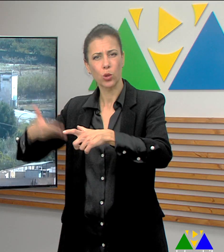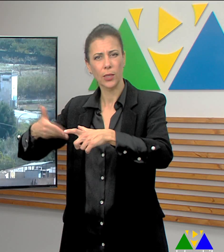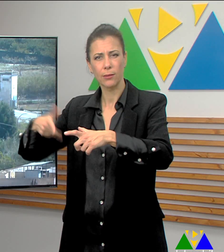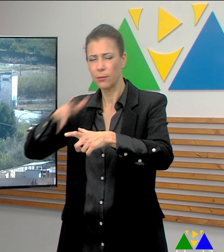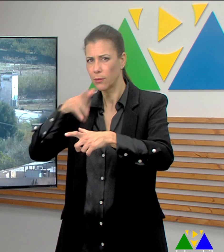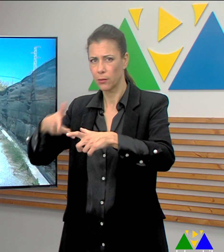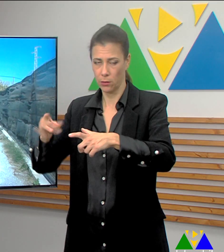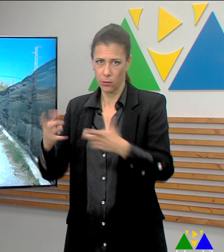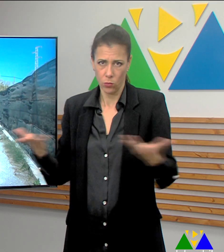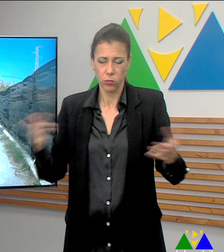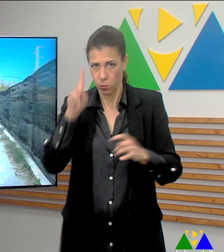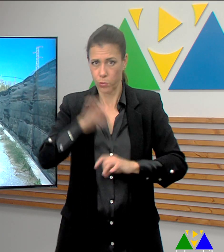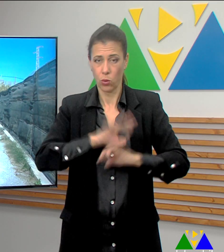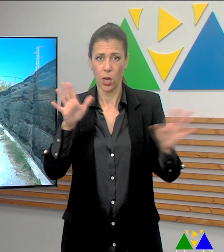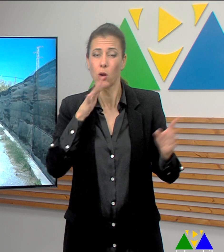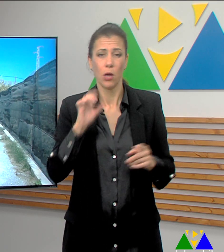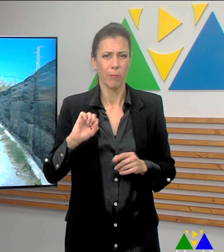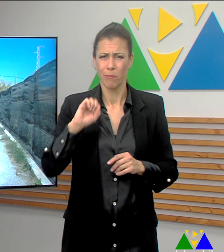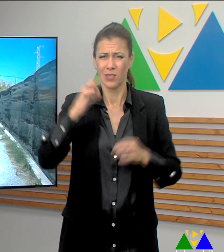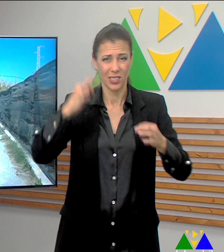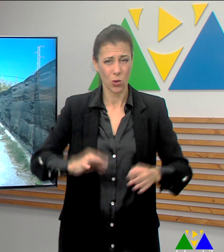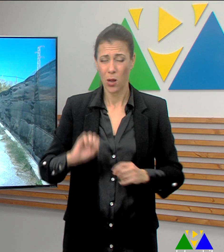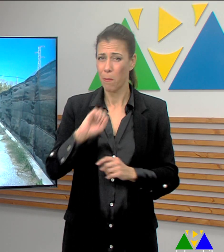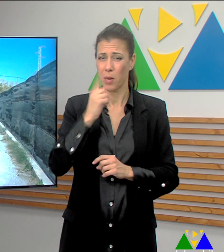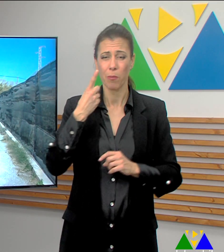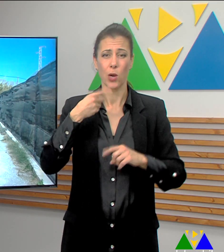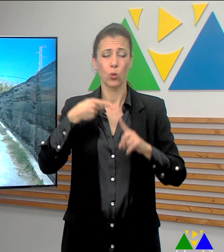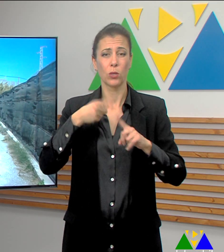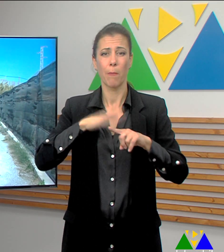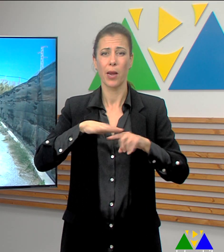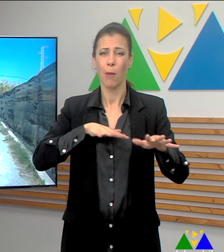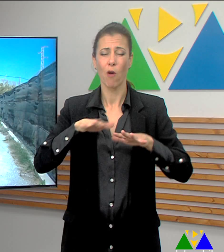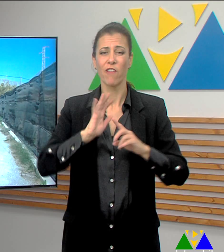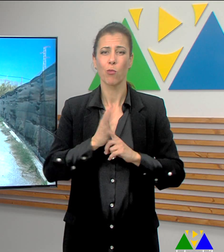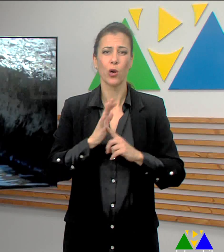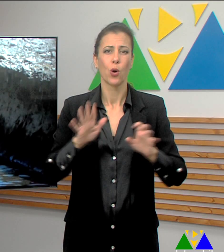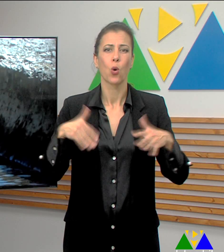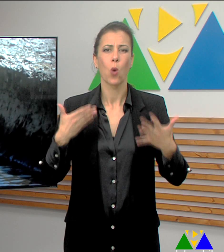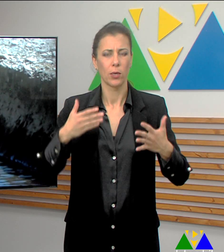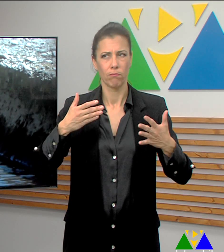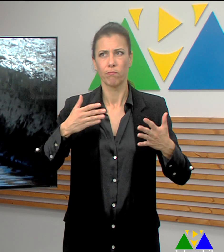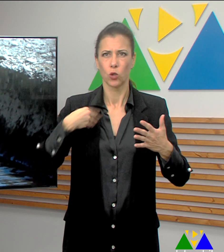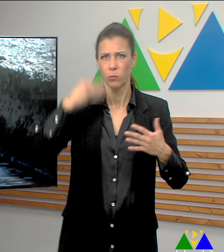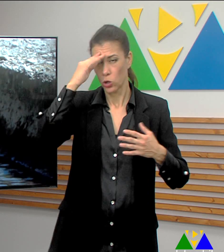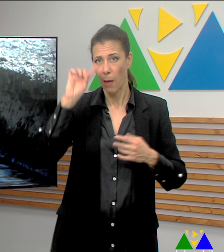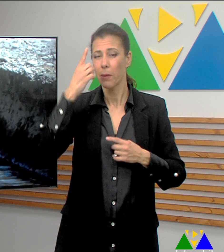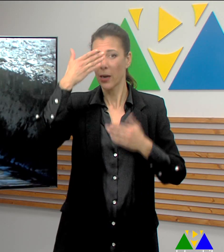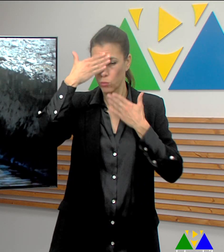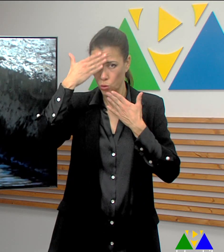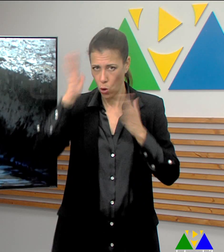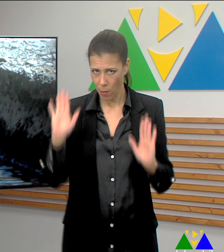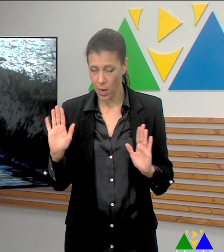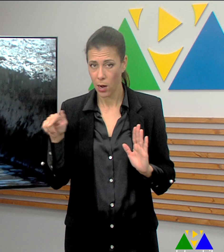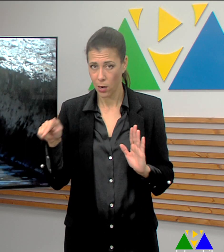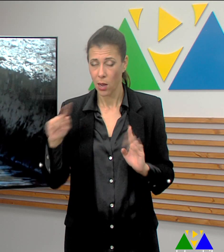importante, mucho caudal. La primera que debió usar para mover estos molinos debió ser la musulmana. Y